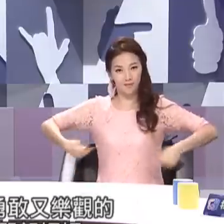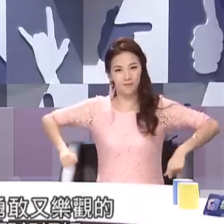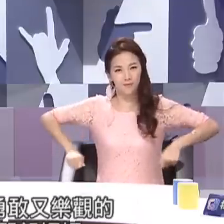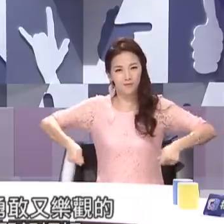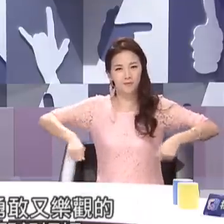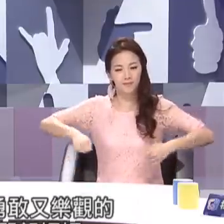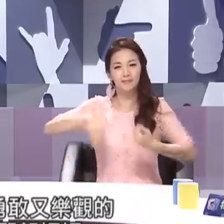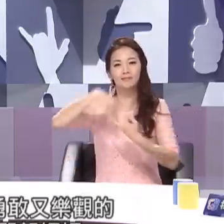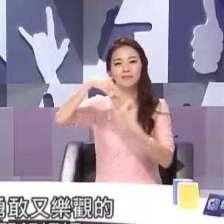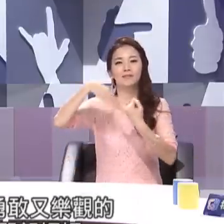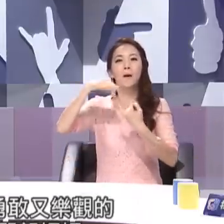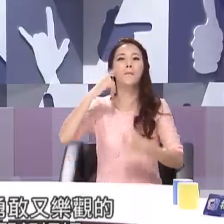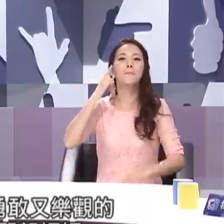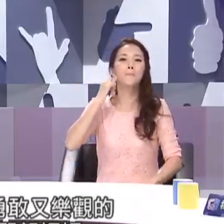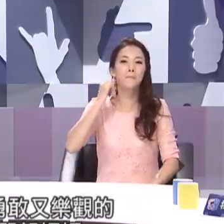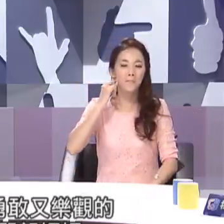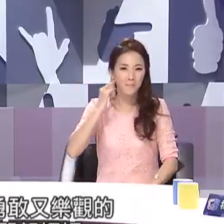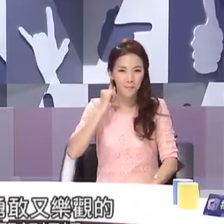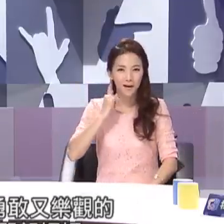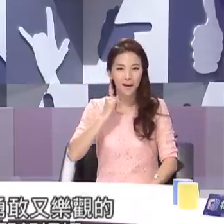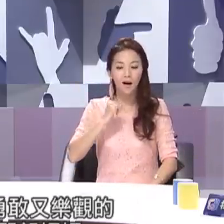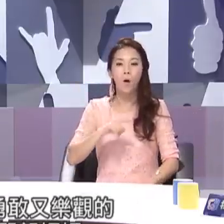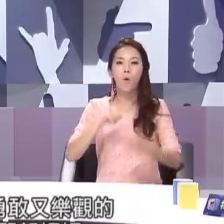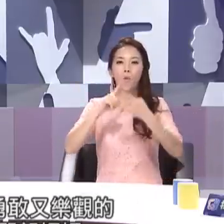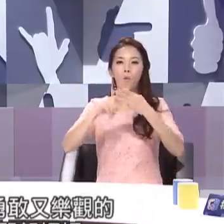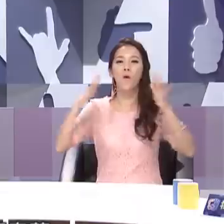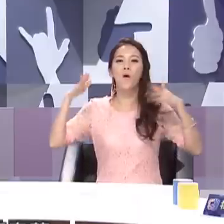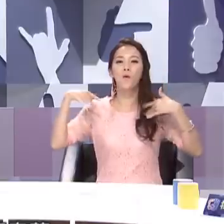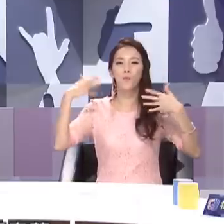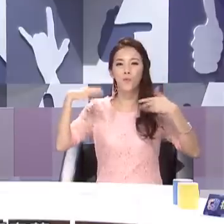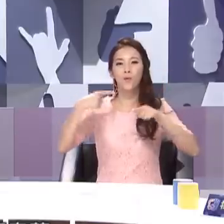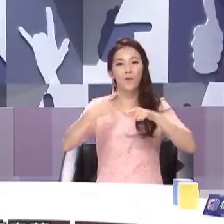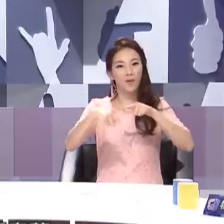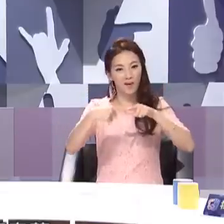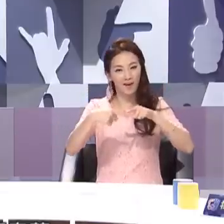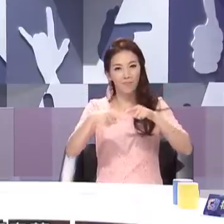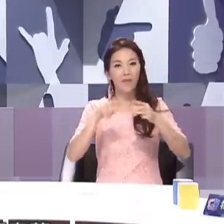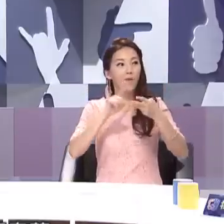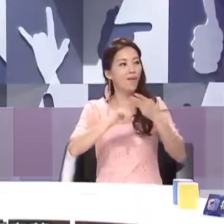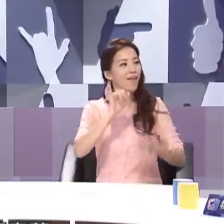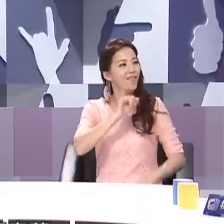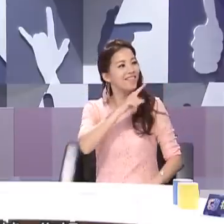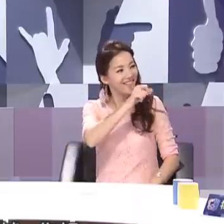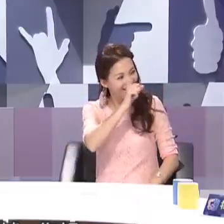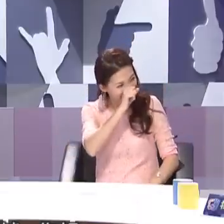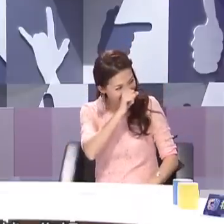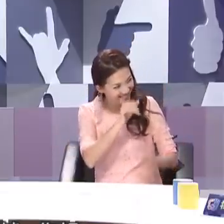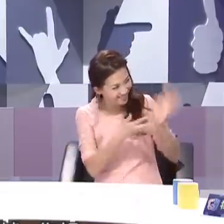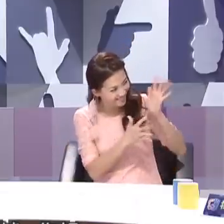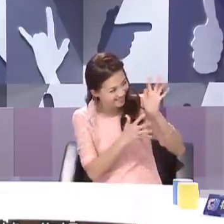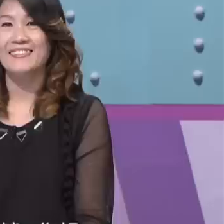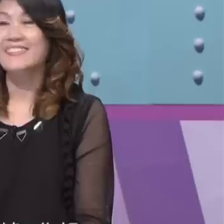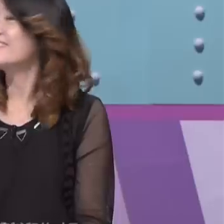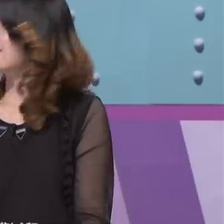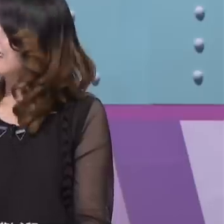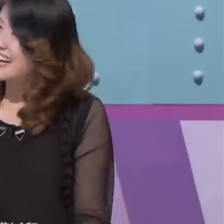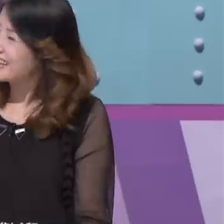又乐观的智障单亲妈妈，王春叶。春叶姐你好，欢迎。